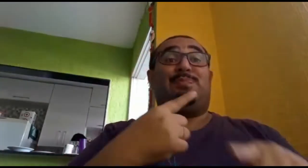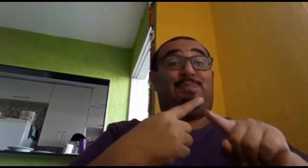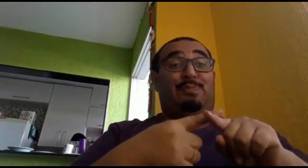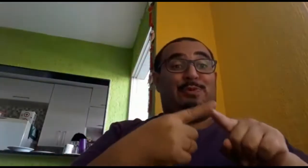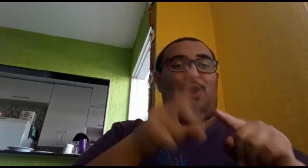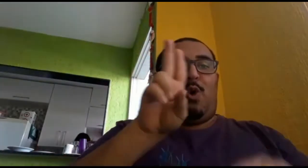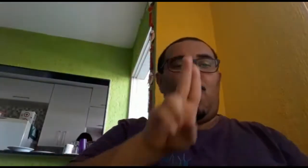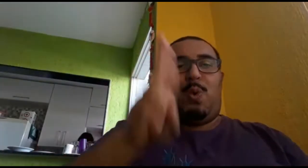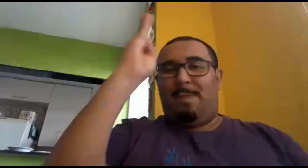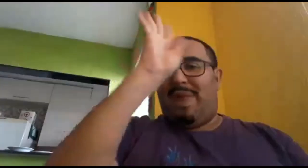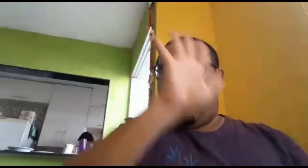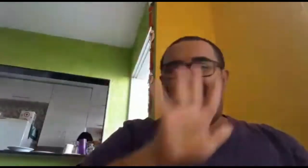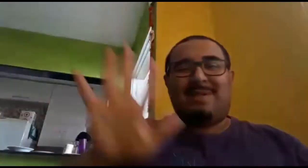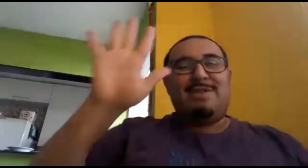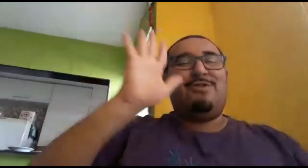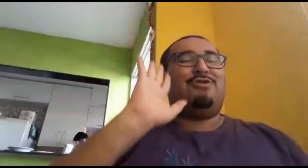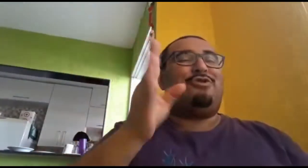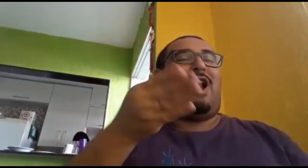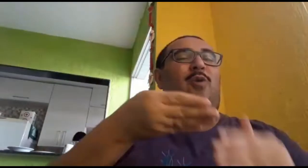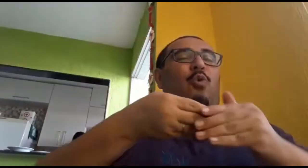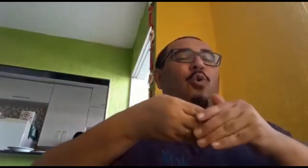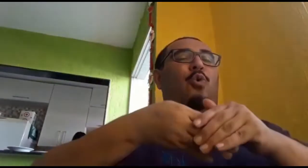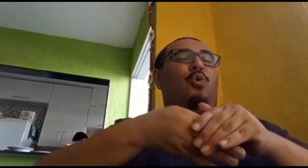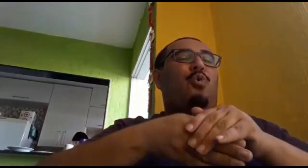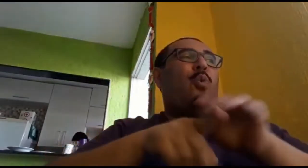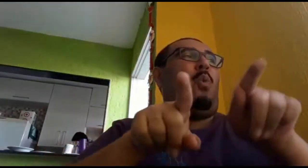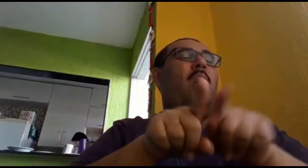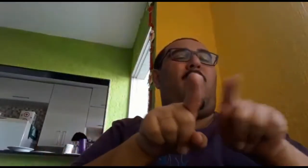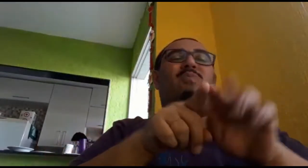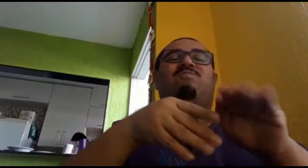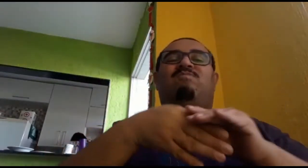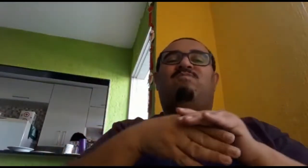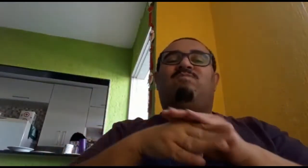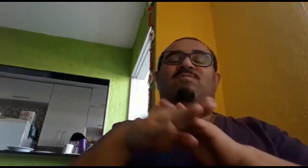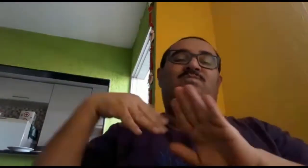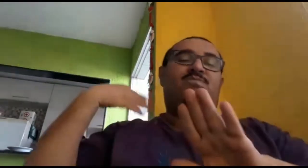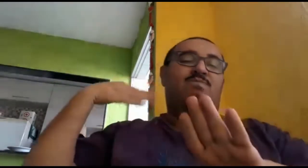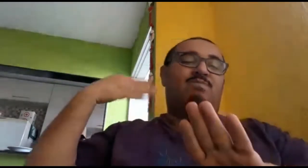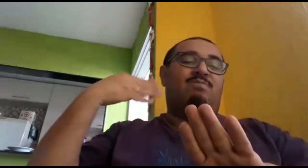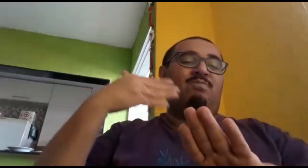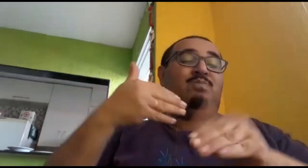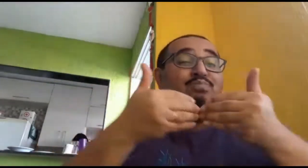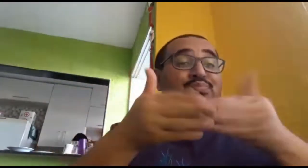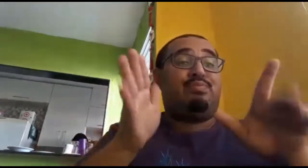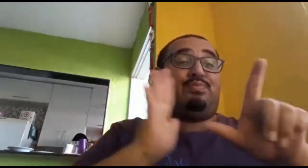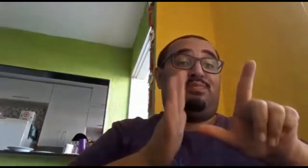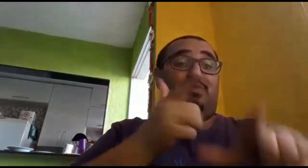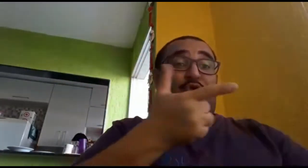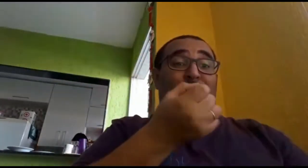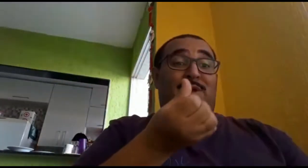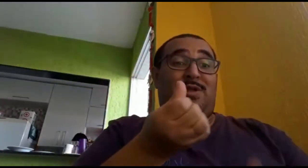Norte. São 60 policiais militares mortos no estado do Rio de Janeiro este ano. O Disque Denúncia oferece